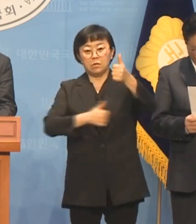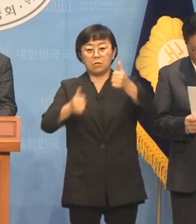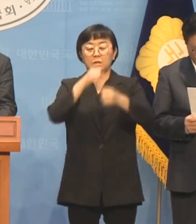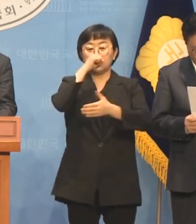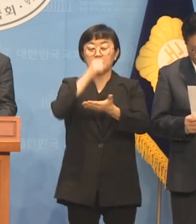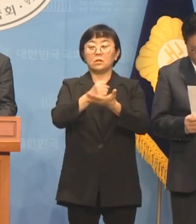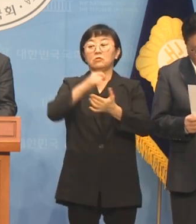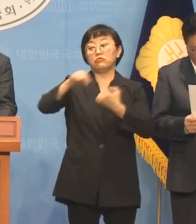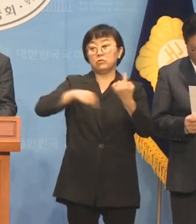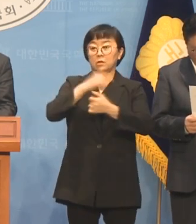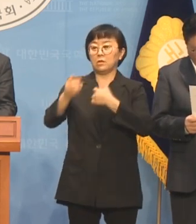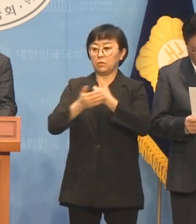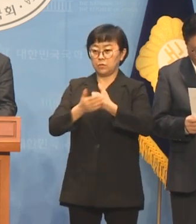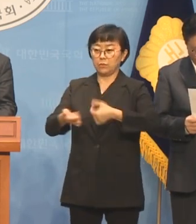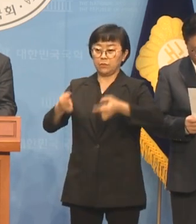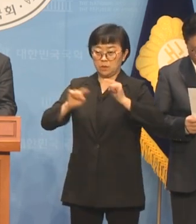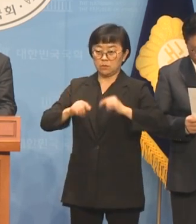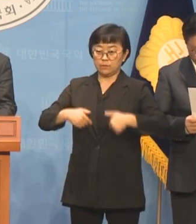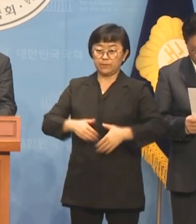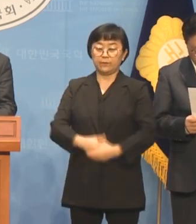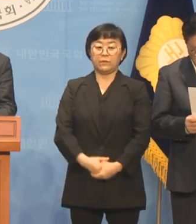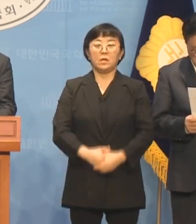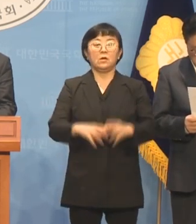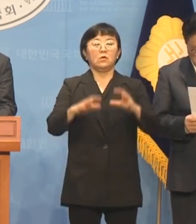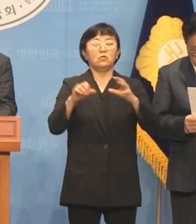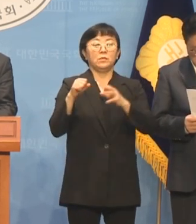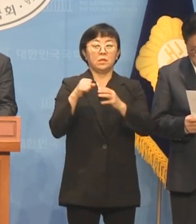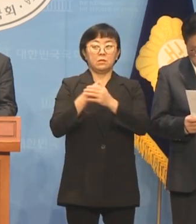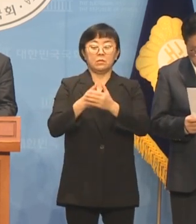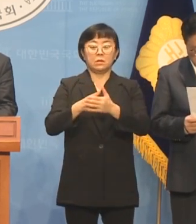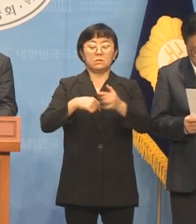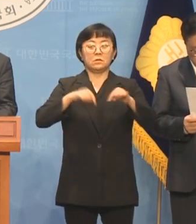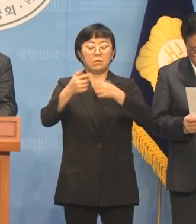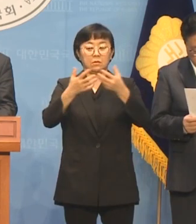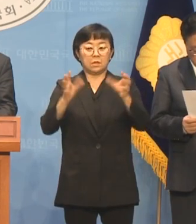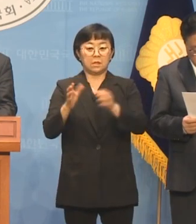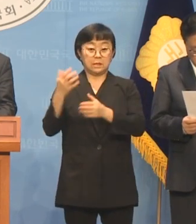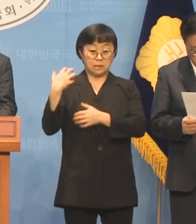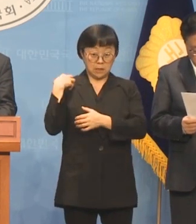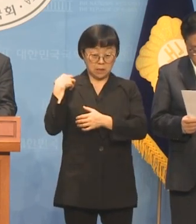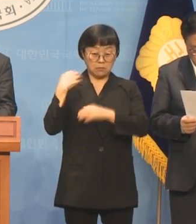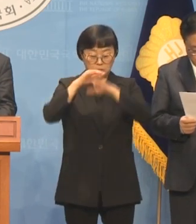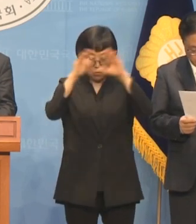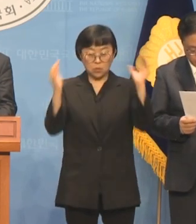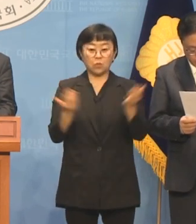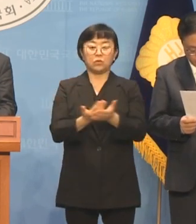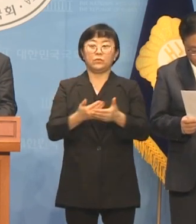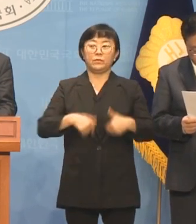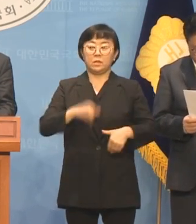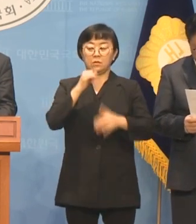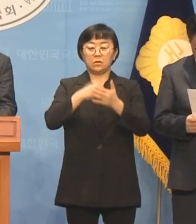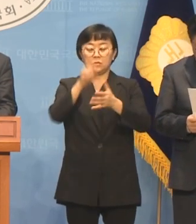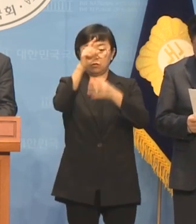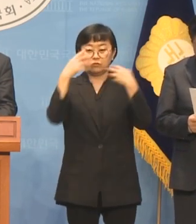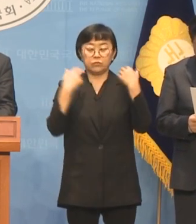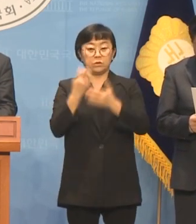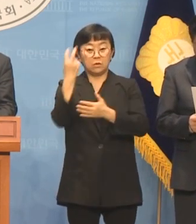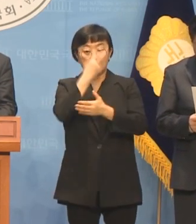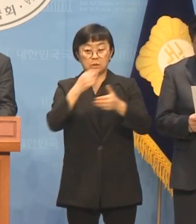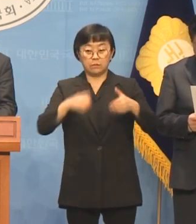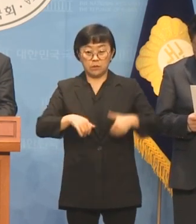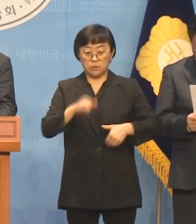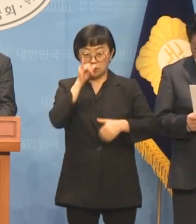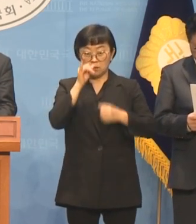정상적인 운영에 협조해야 합니다. 국민의힘은 정당의 책임을 다해야 합니다. 정부 견제의 책임이